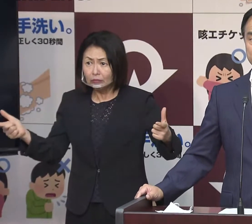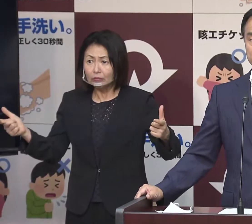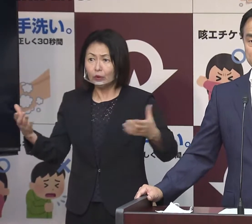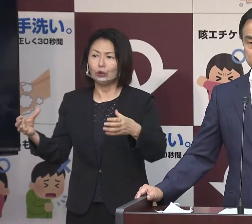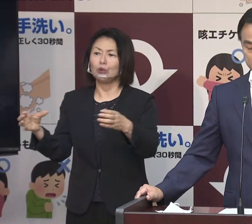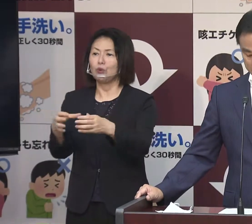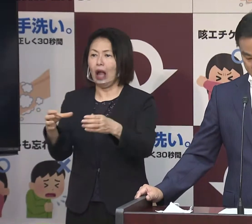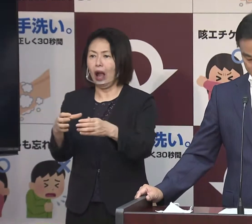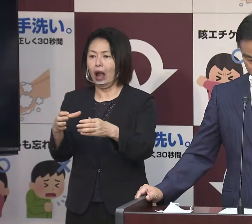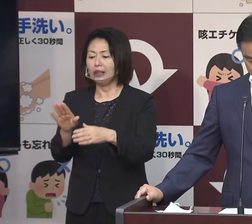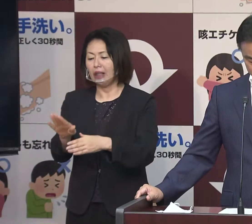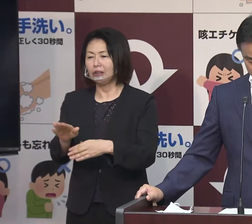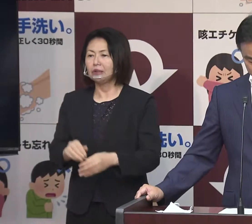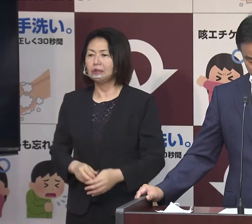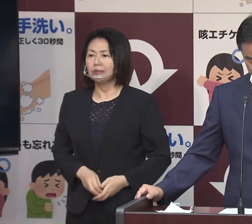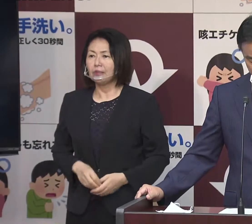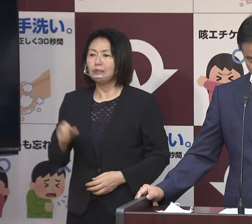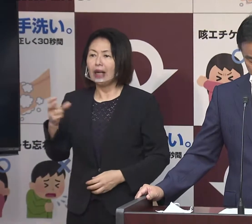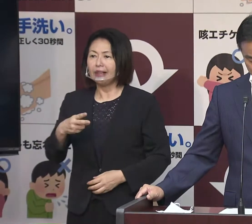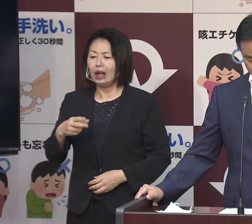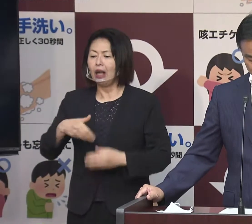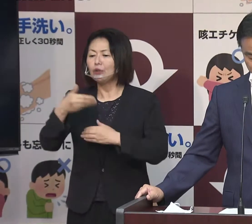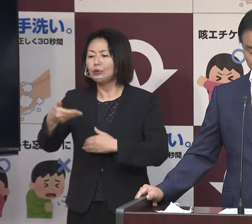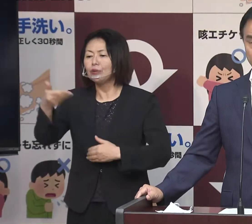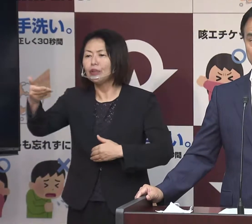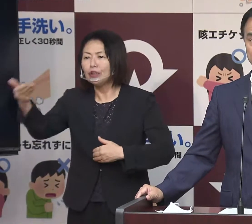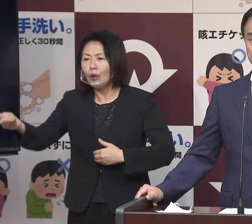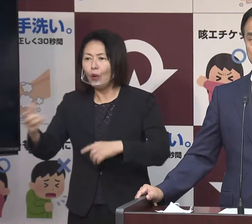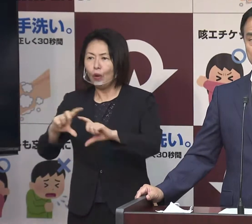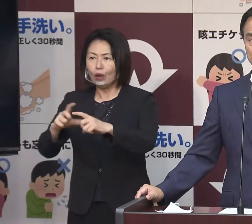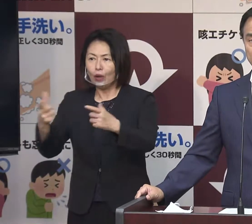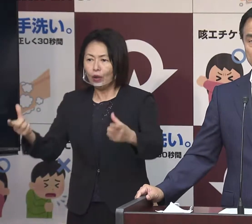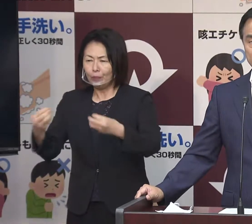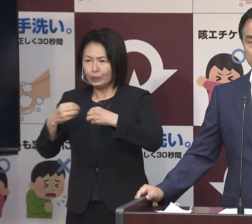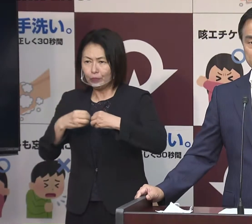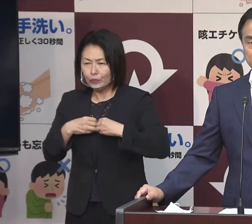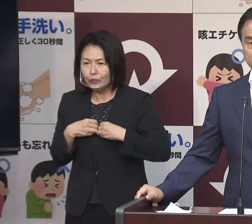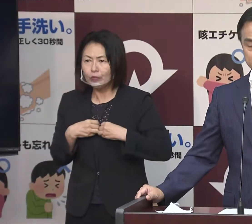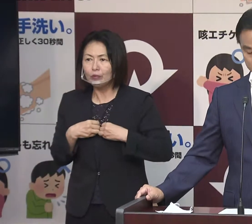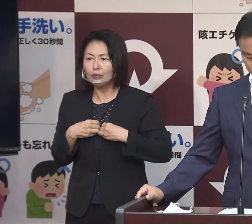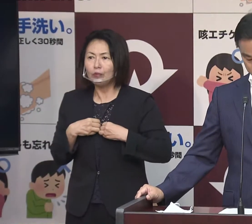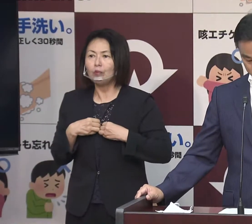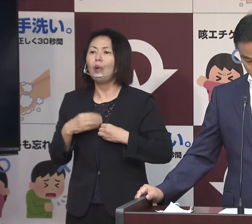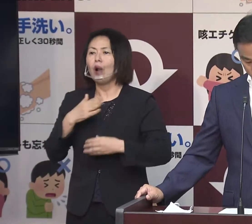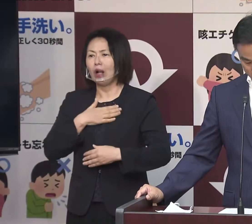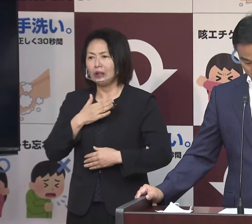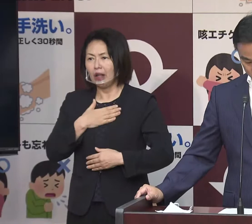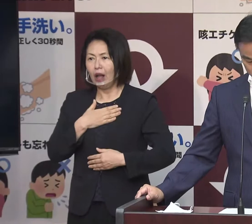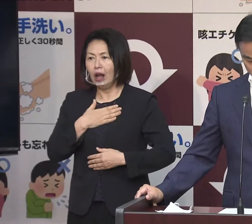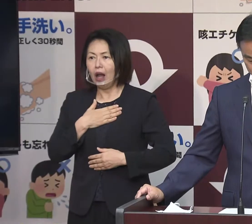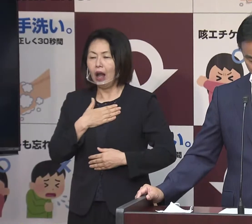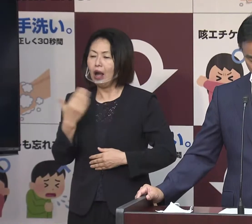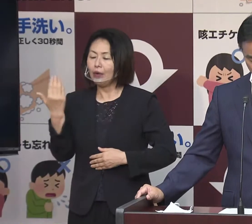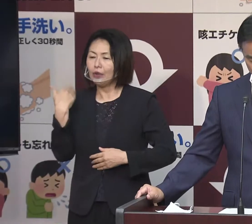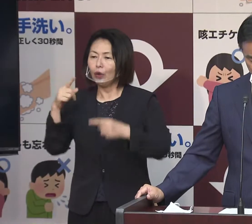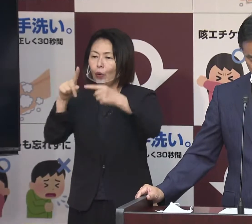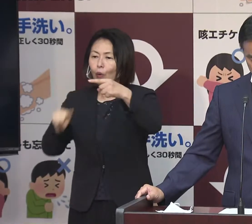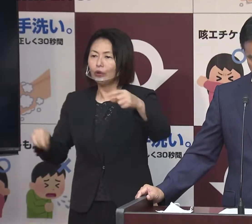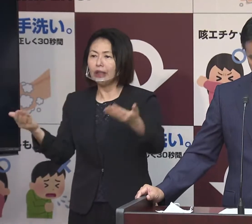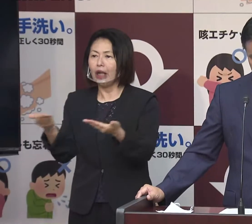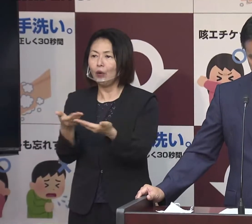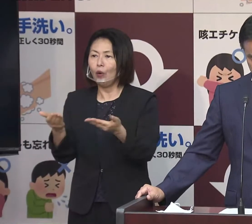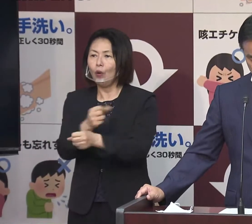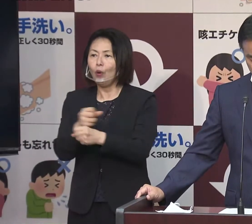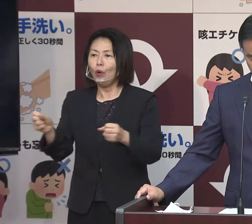ります。そしてまた、二次感染の拡大も認められますことから、昨日、厚生労働省の意見も聞いた